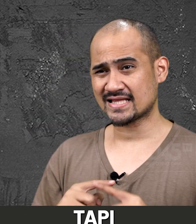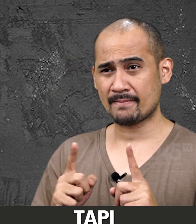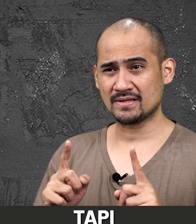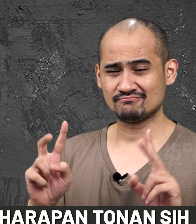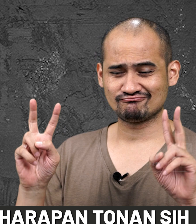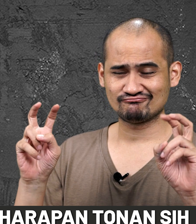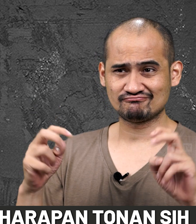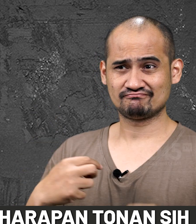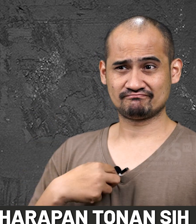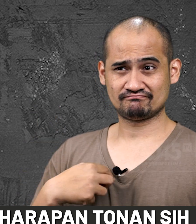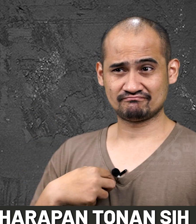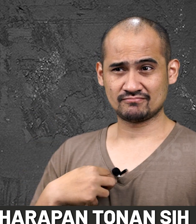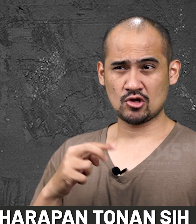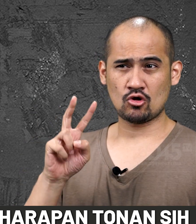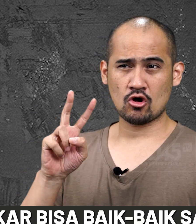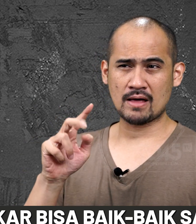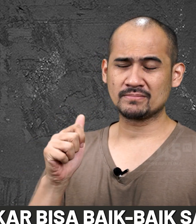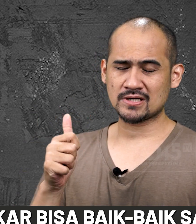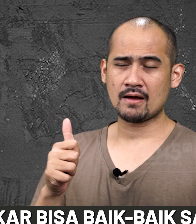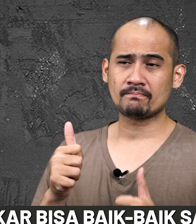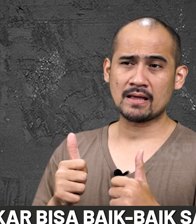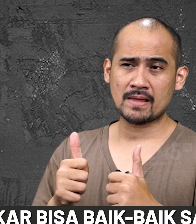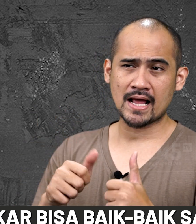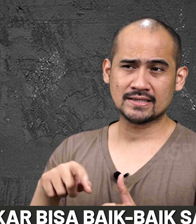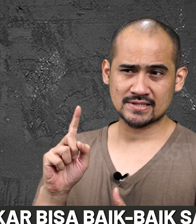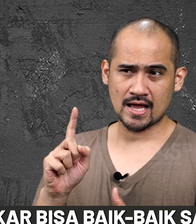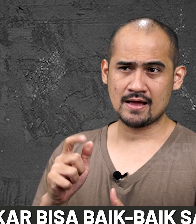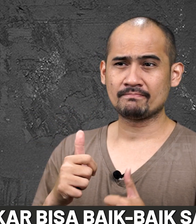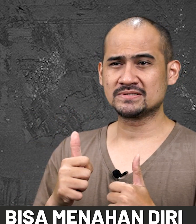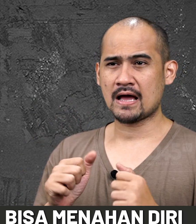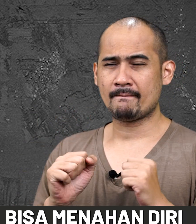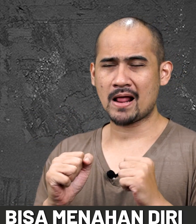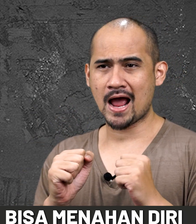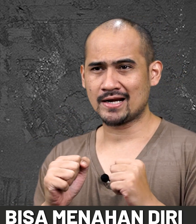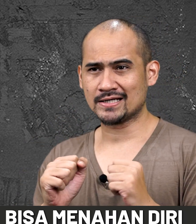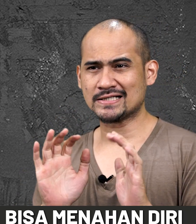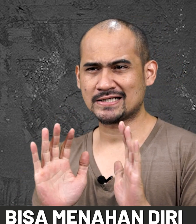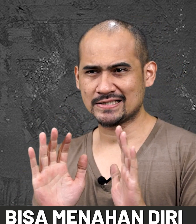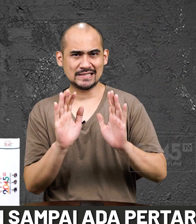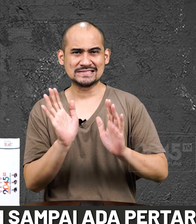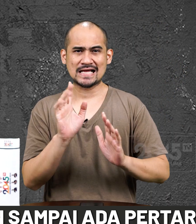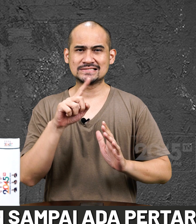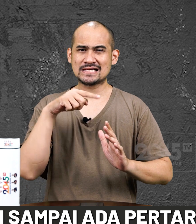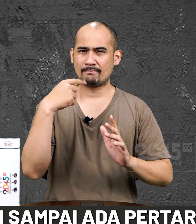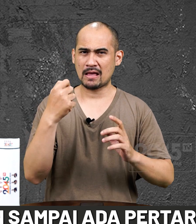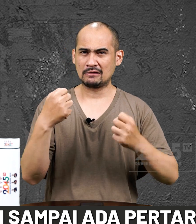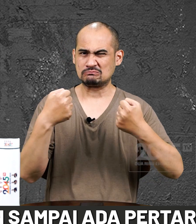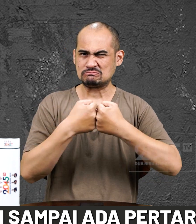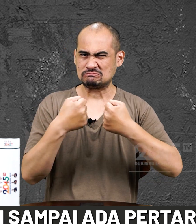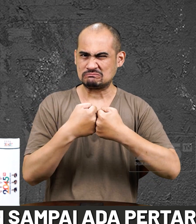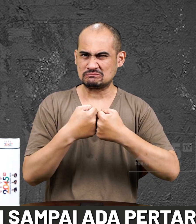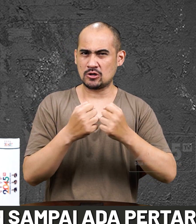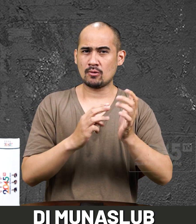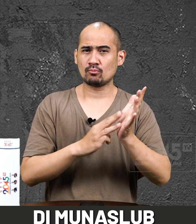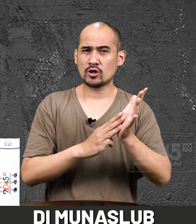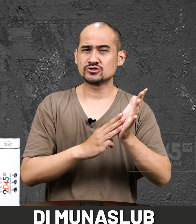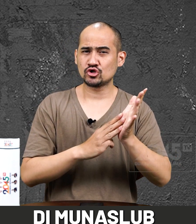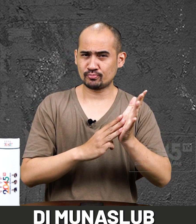Tapi, harapan Tonan sih, Golkar bisa baik-baik saja, bisa menahan diri, jangan sampai ada pertarungan di